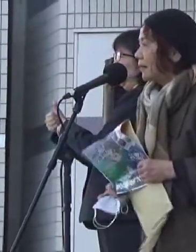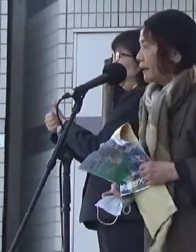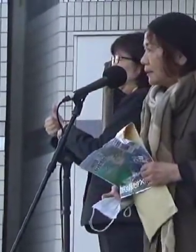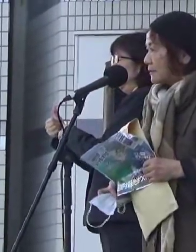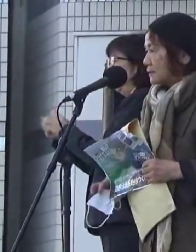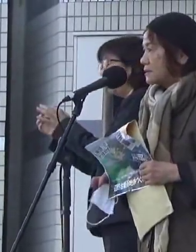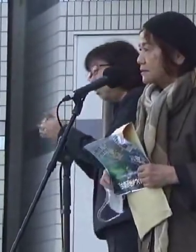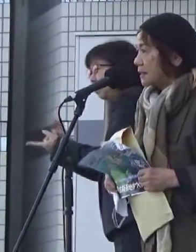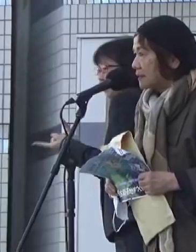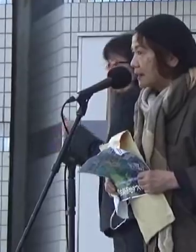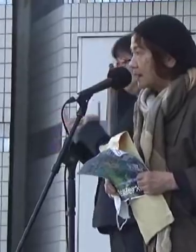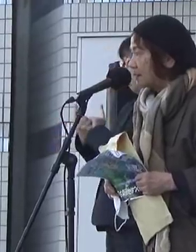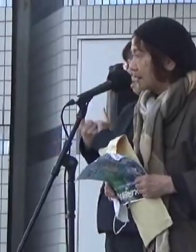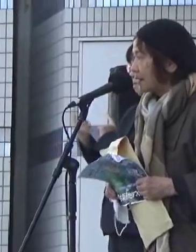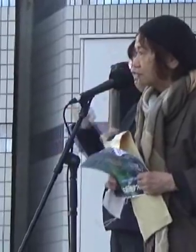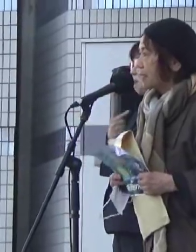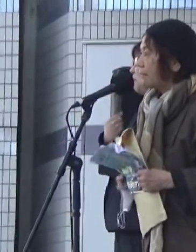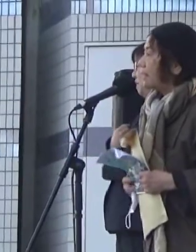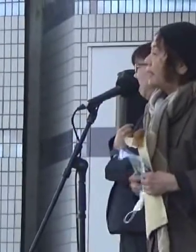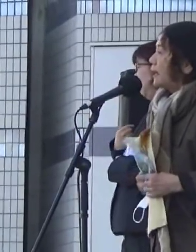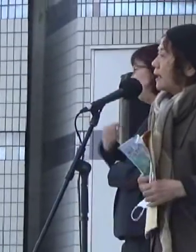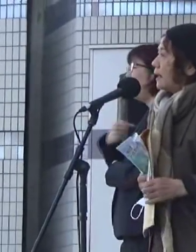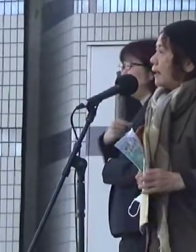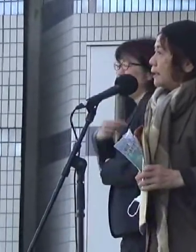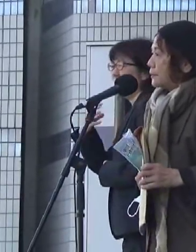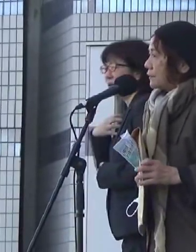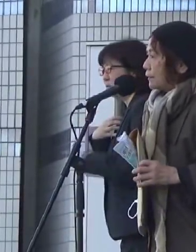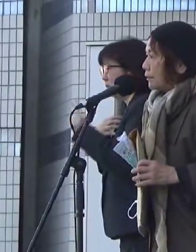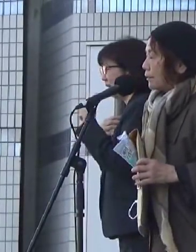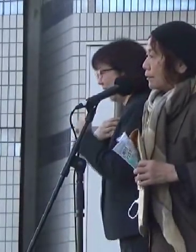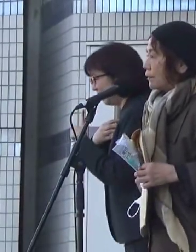。私に与えられた役目は